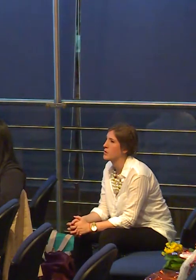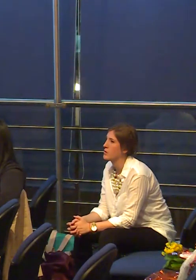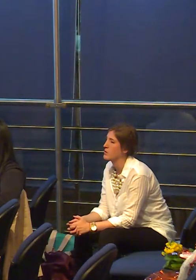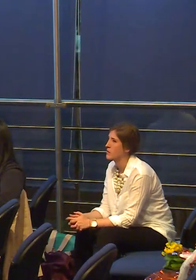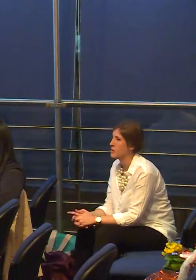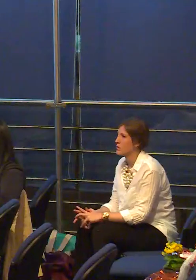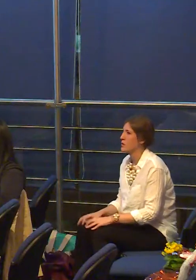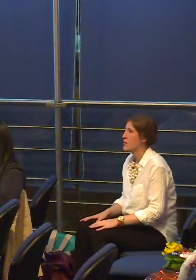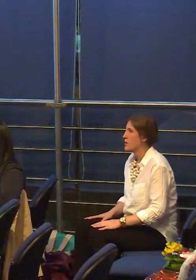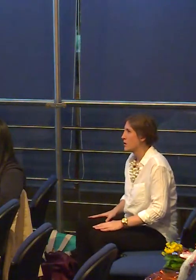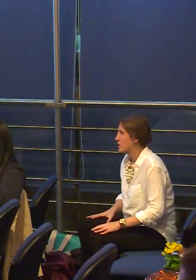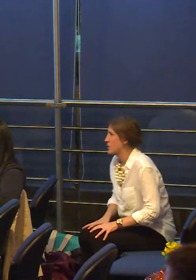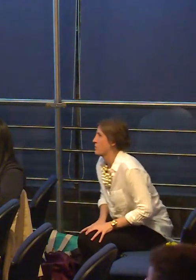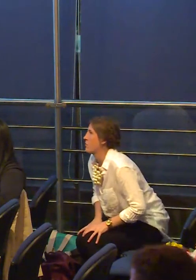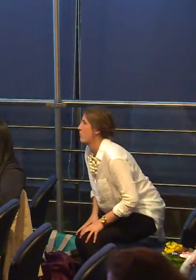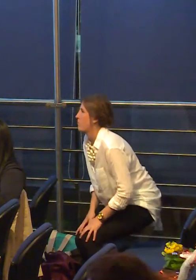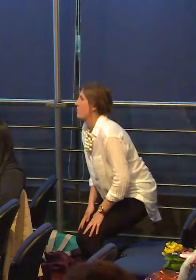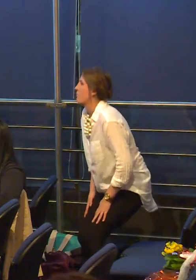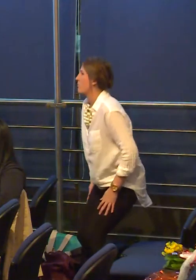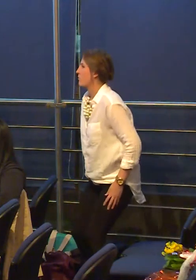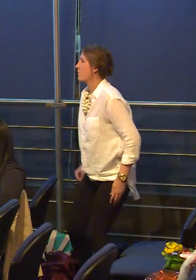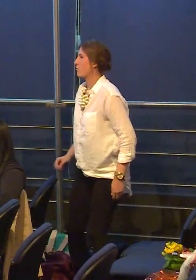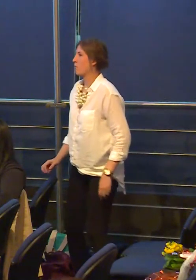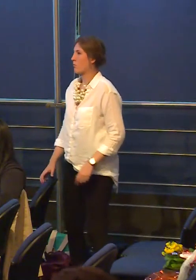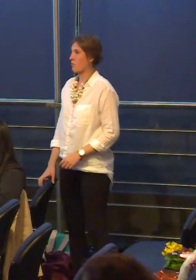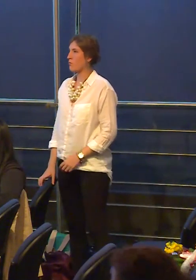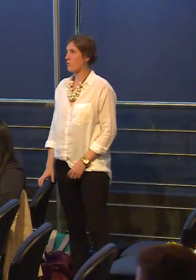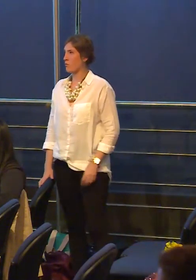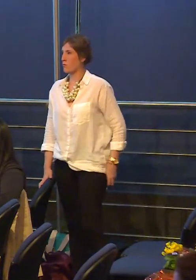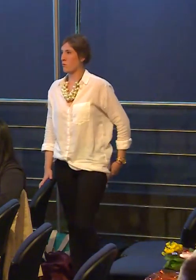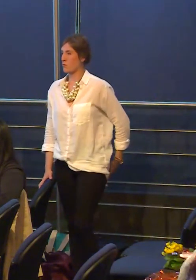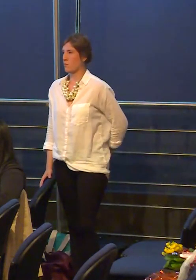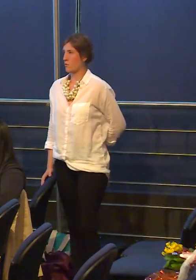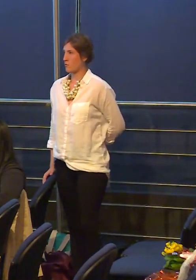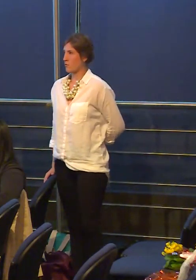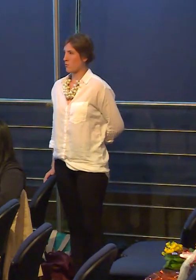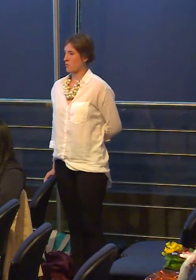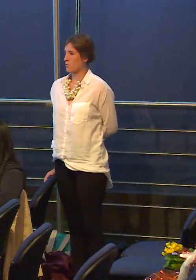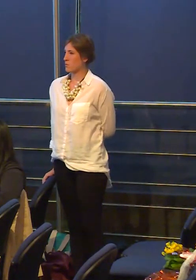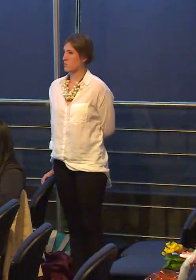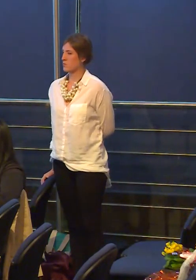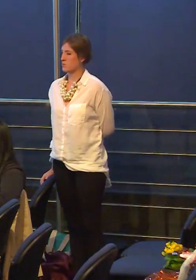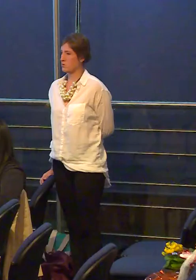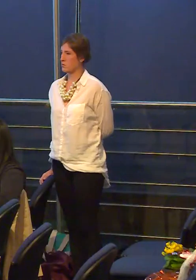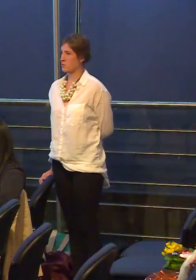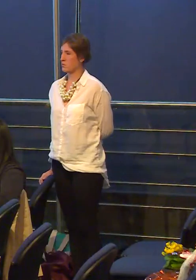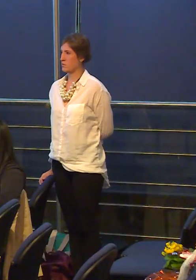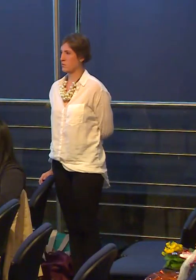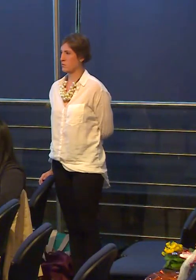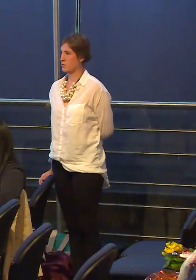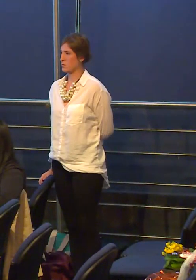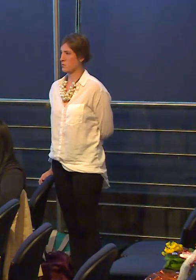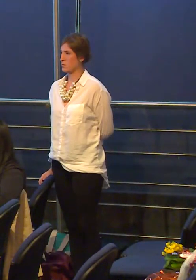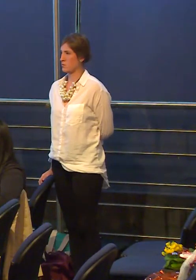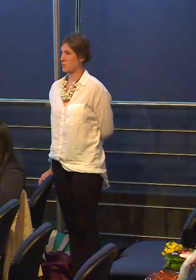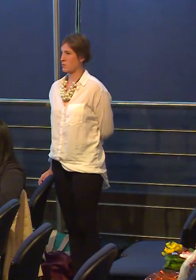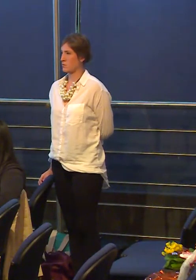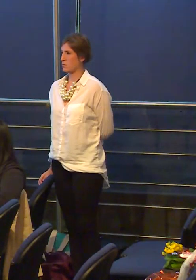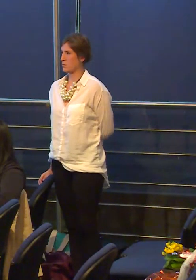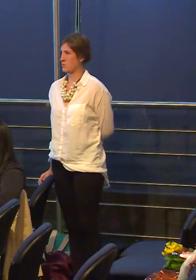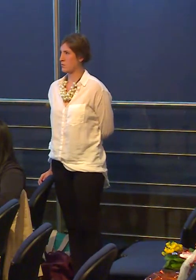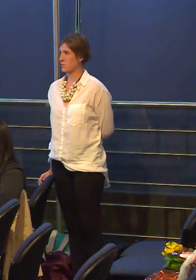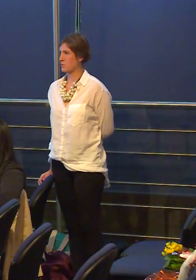con ese acercamiento a la población, uno conociendo lo que le gusta, lo que no le gusta, se lo comunique de forma